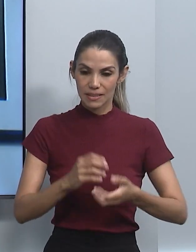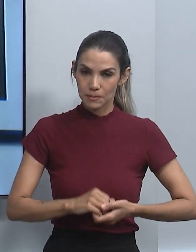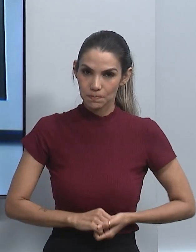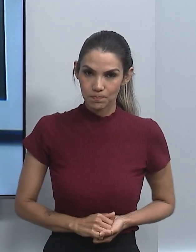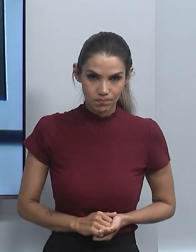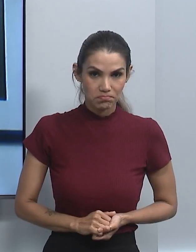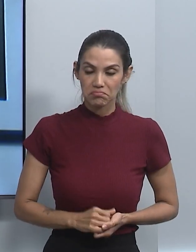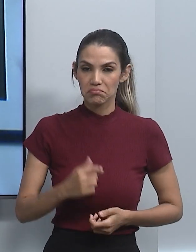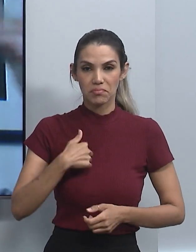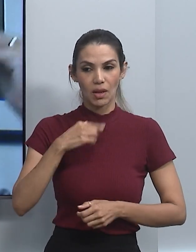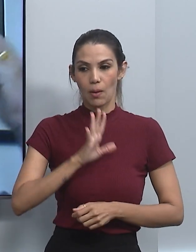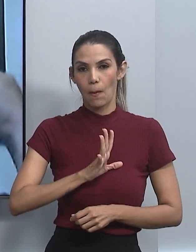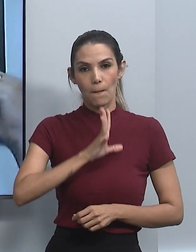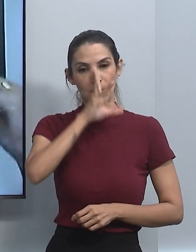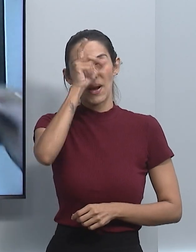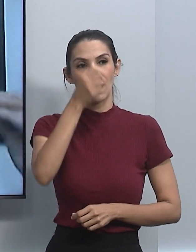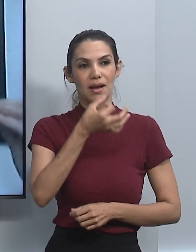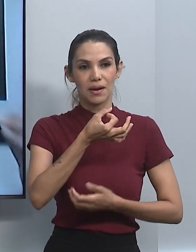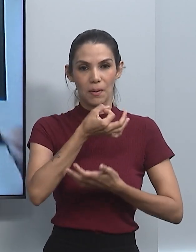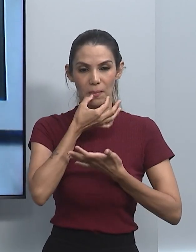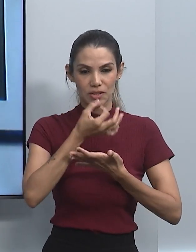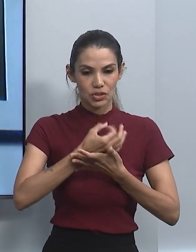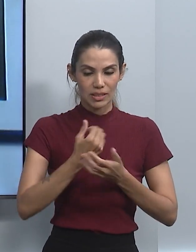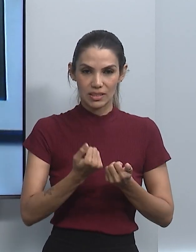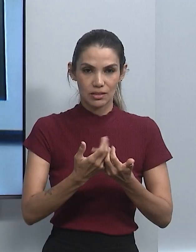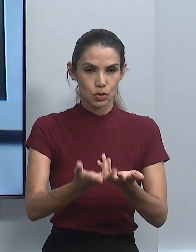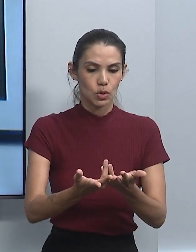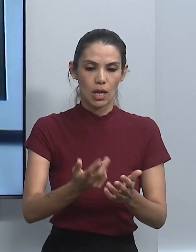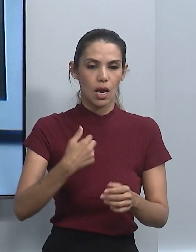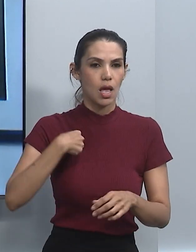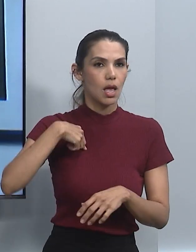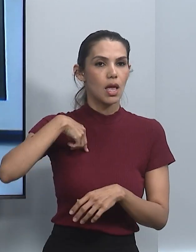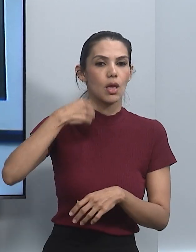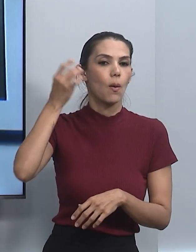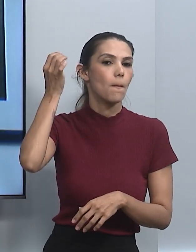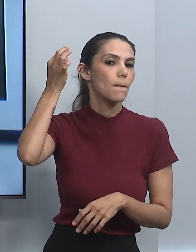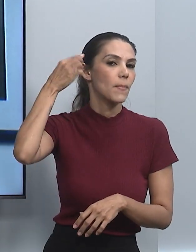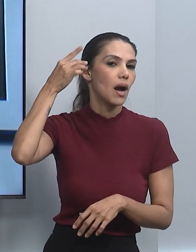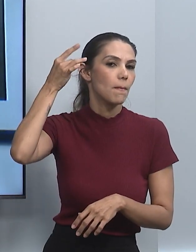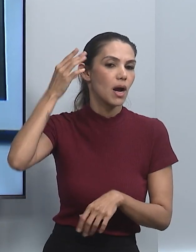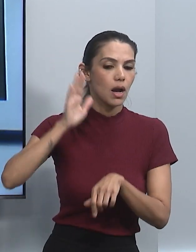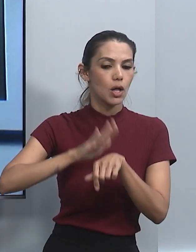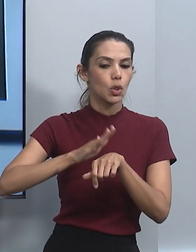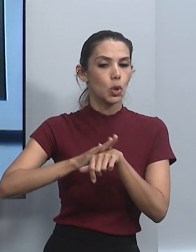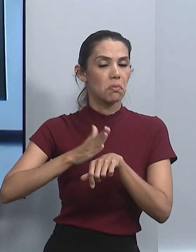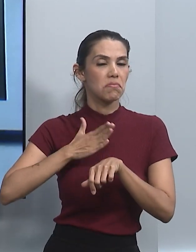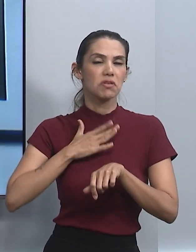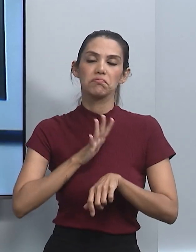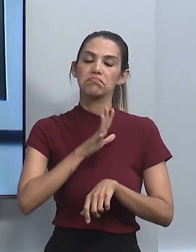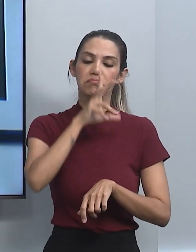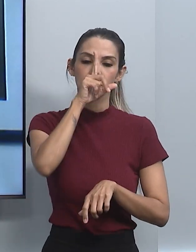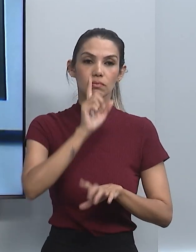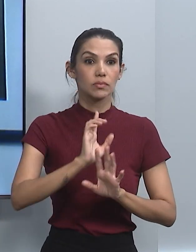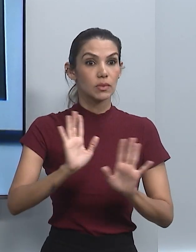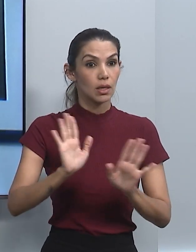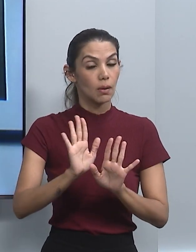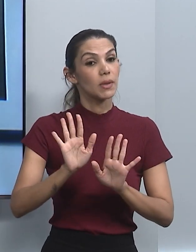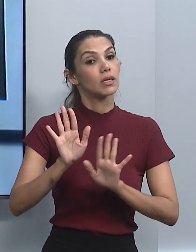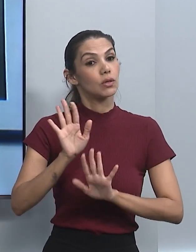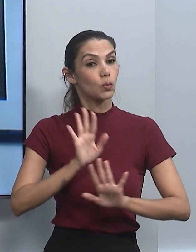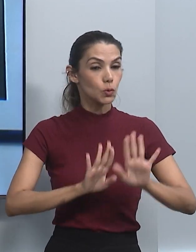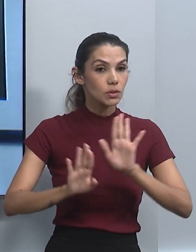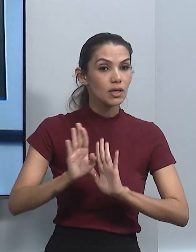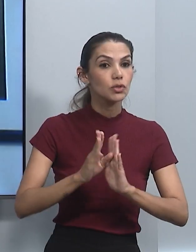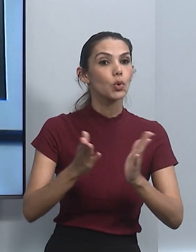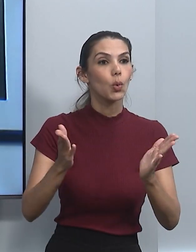de medicação, pingar nada no ouvido e sempre fazer o exame. Porque o teste da orelhinha, hoje, ele